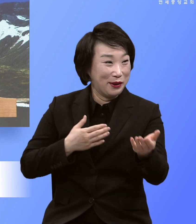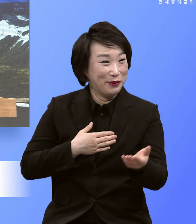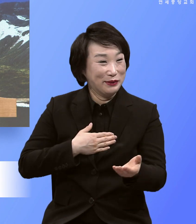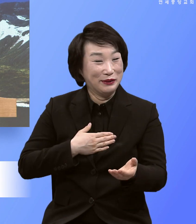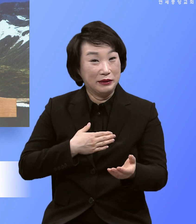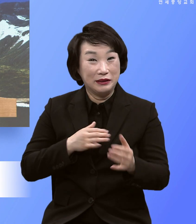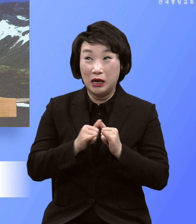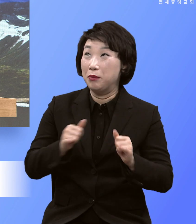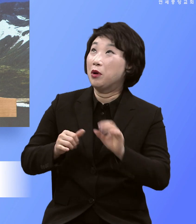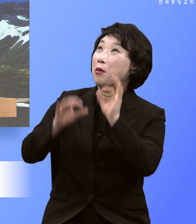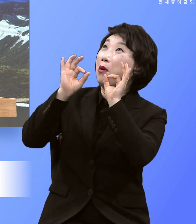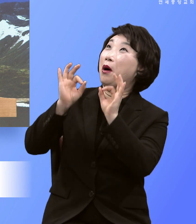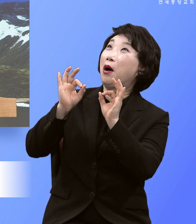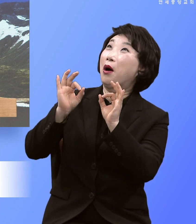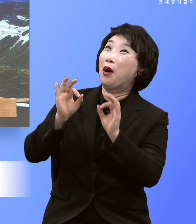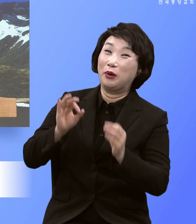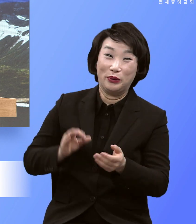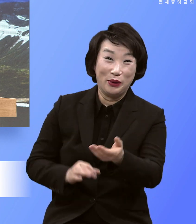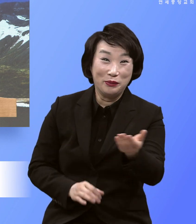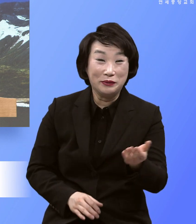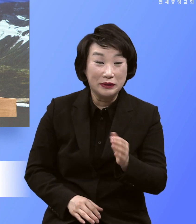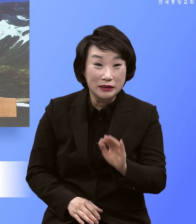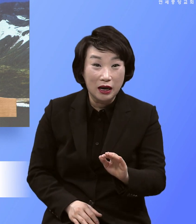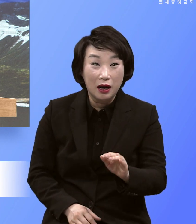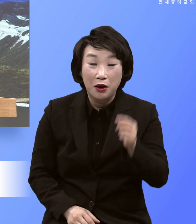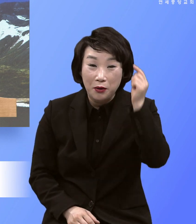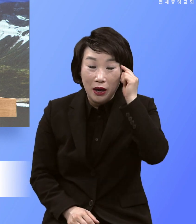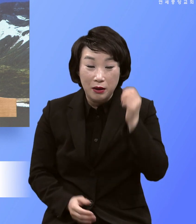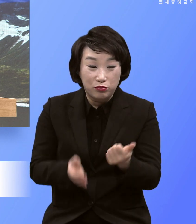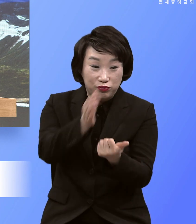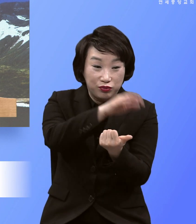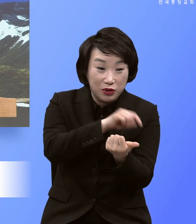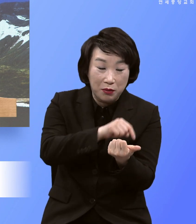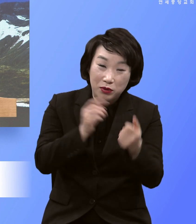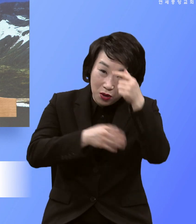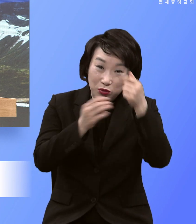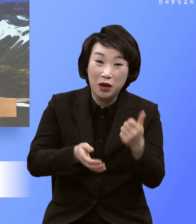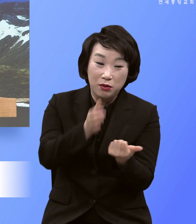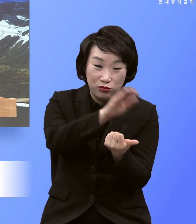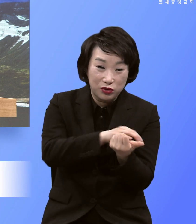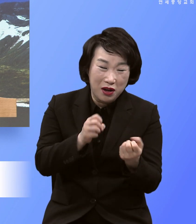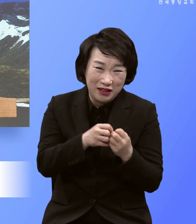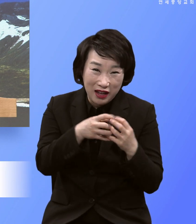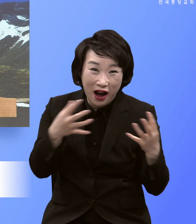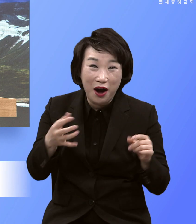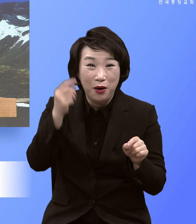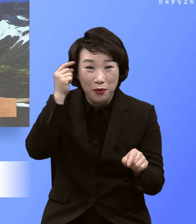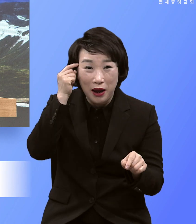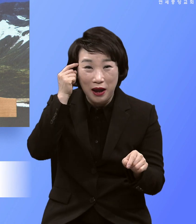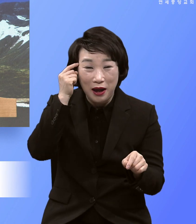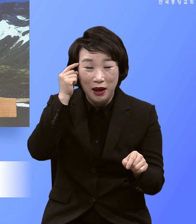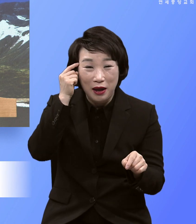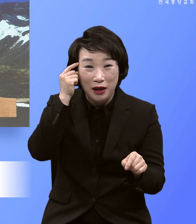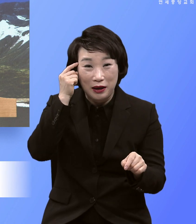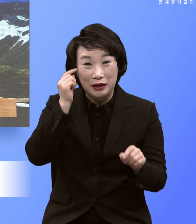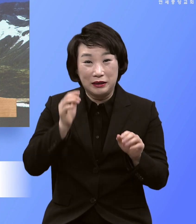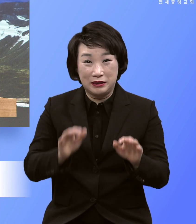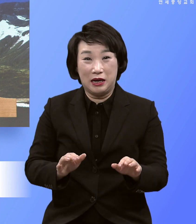얼마나 사람들이 보대요. 왜 무덤이, 성도들의 무덤이 터졌겠어요?